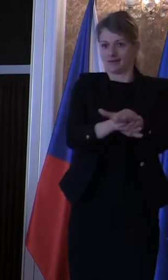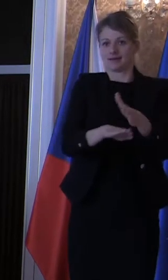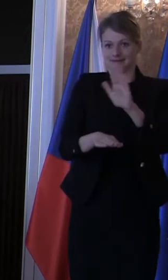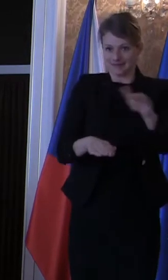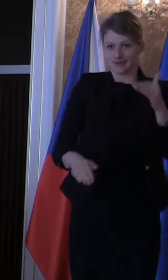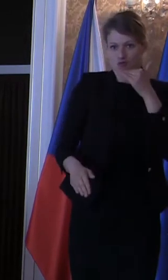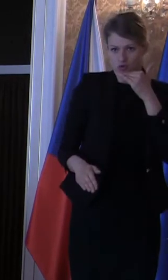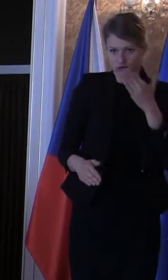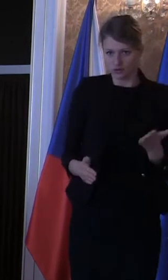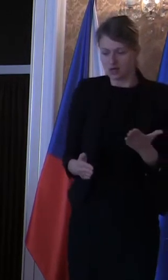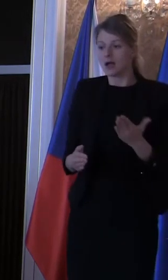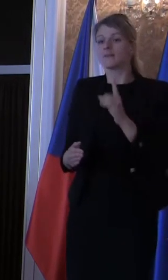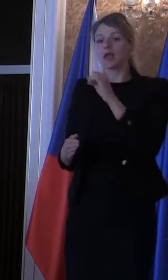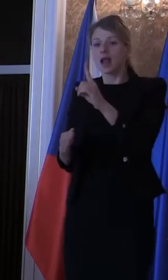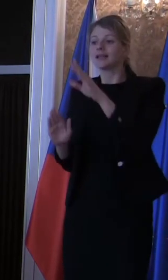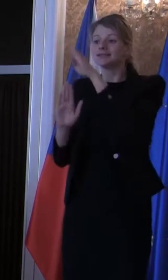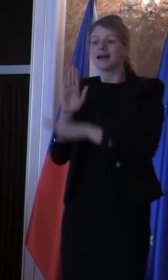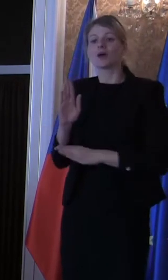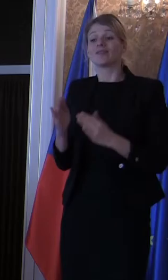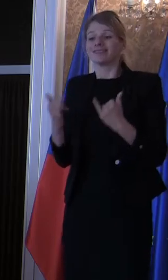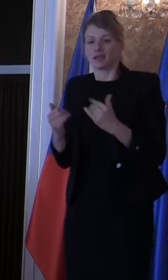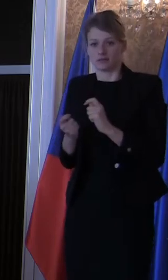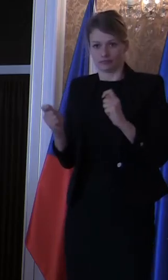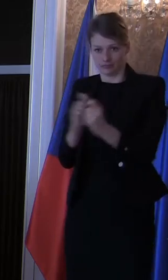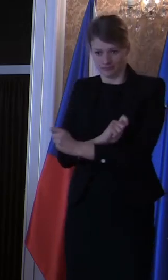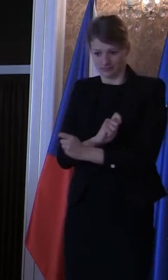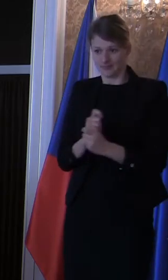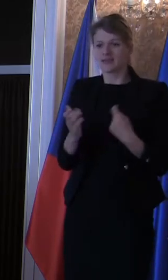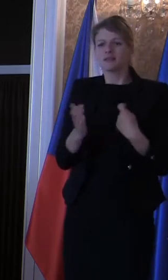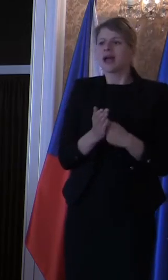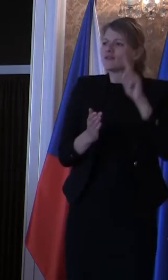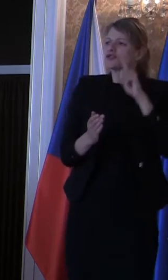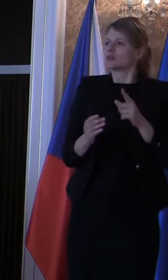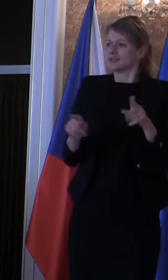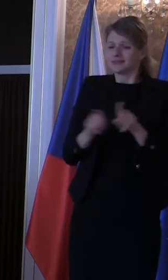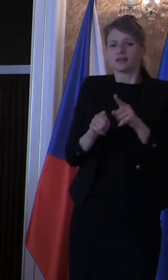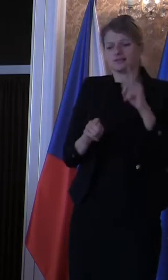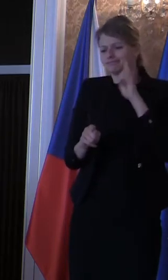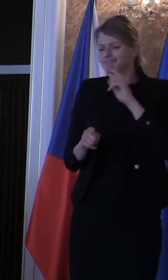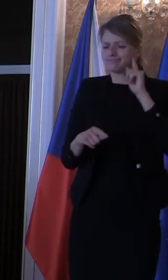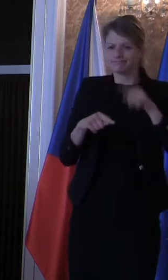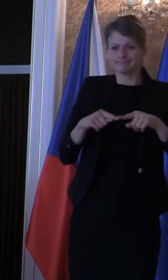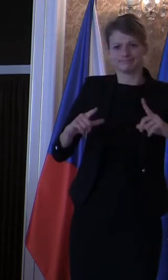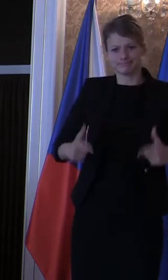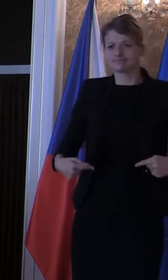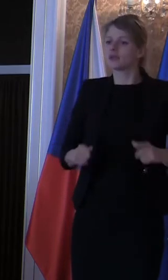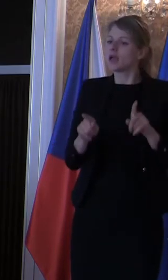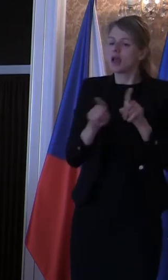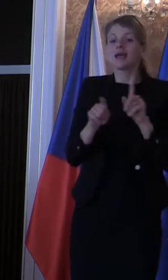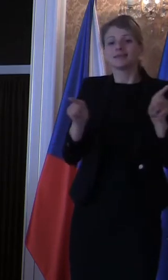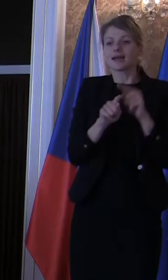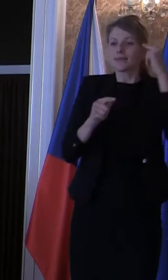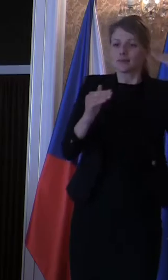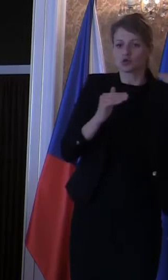postižení mentálního, je ve školách hlavního vzdělávacího proudu v České republice. Ty děti tam prostě jsou a ten paragraf 16 po 20